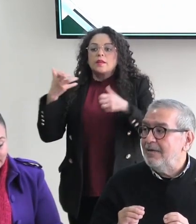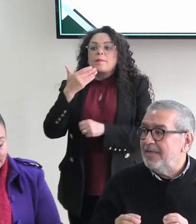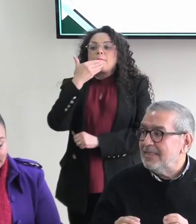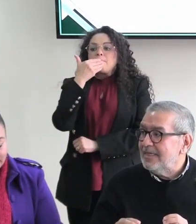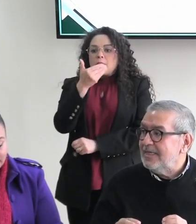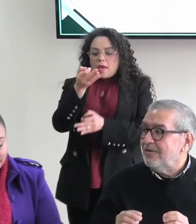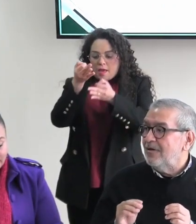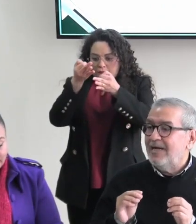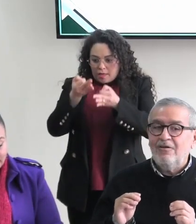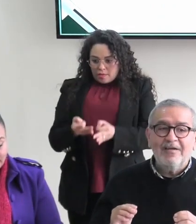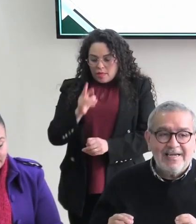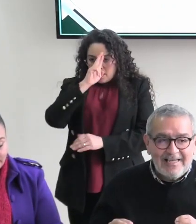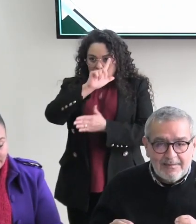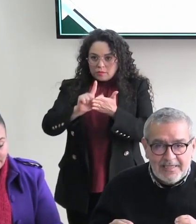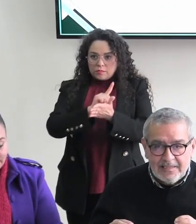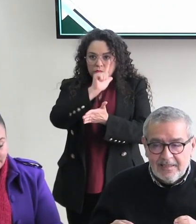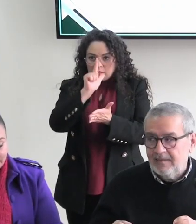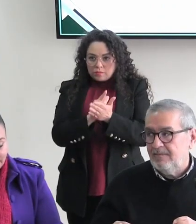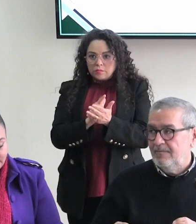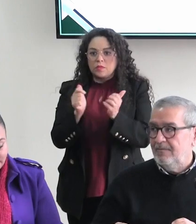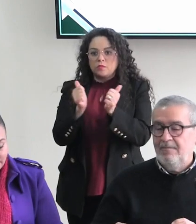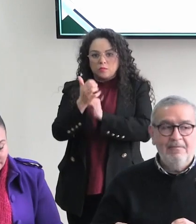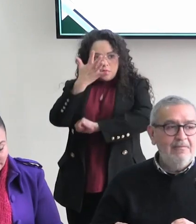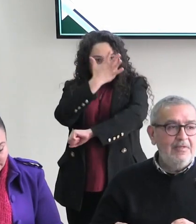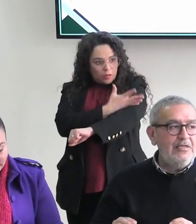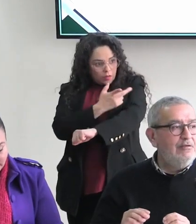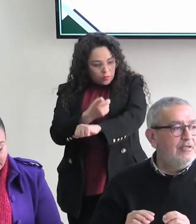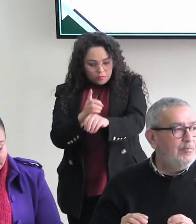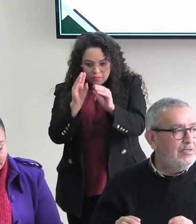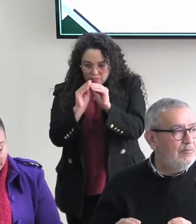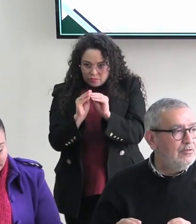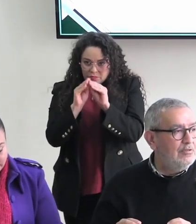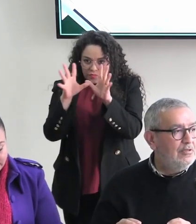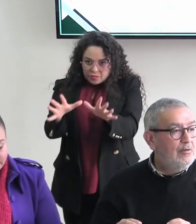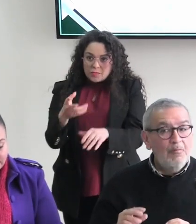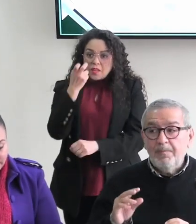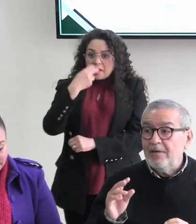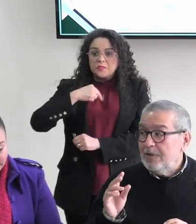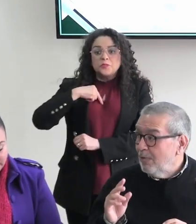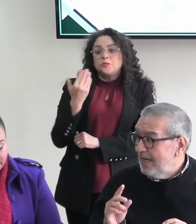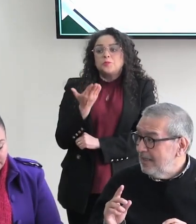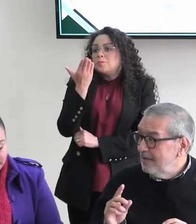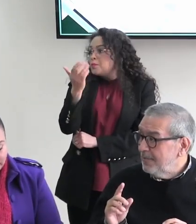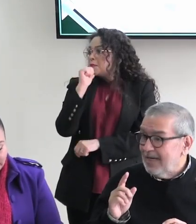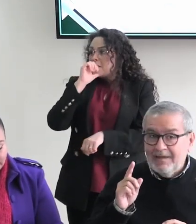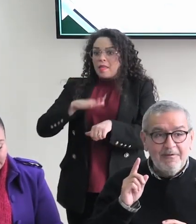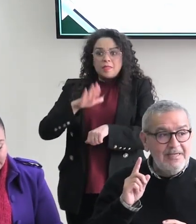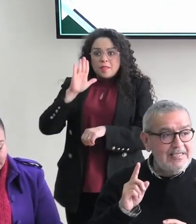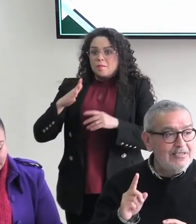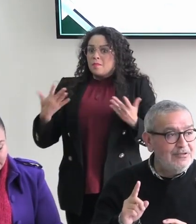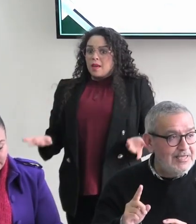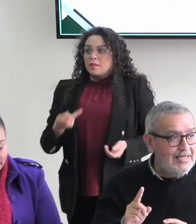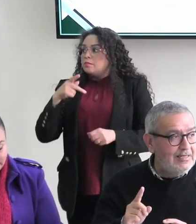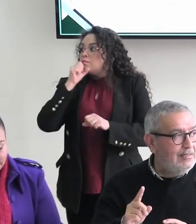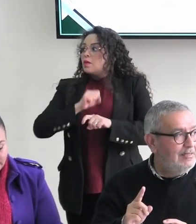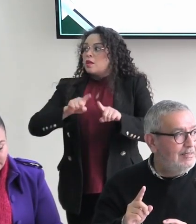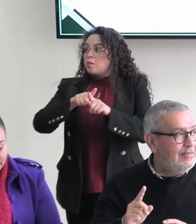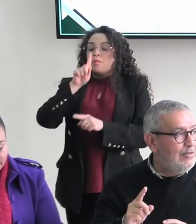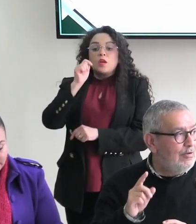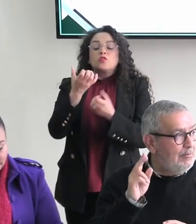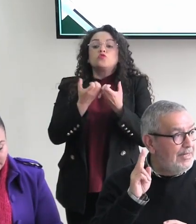hagan legalmente y que lo hagan honradamente. Eso es lo que pedimos. Pero igual para la vivienda